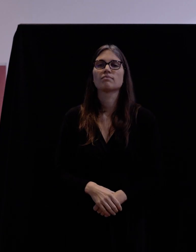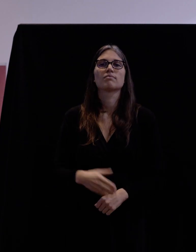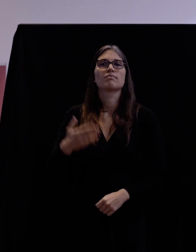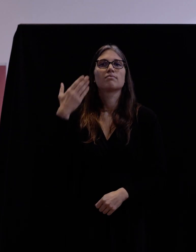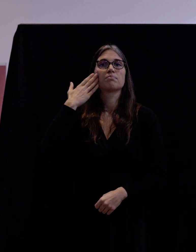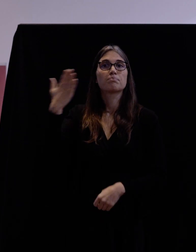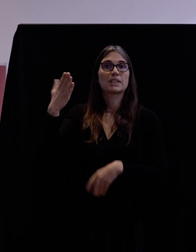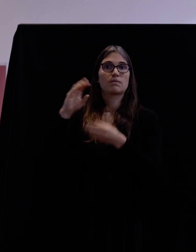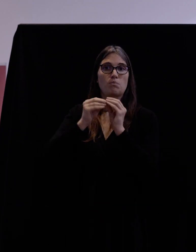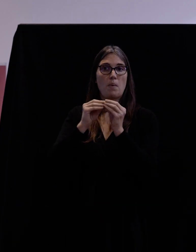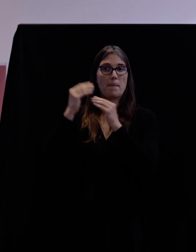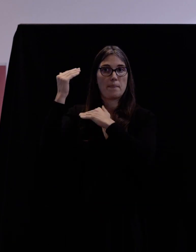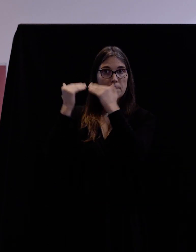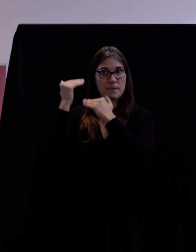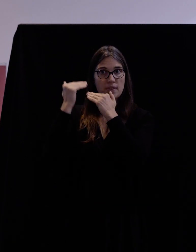vestibulaire